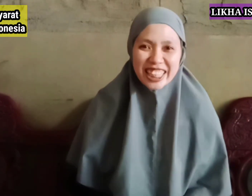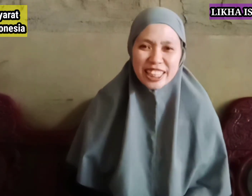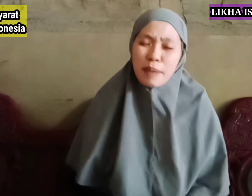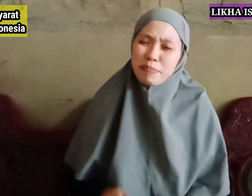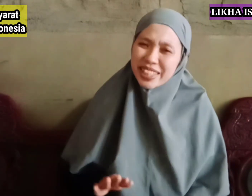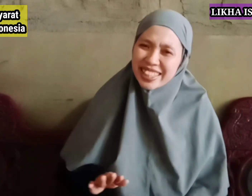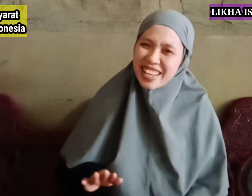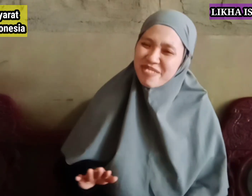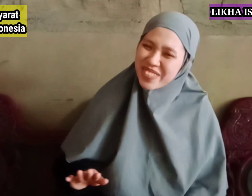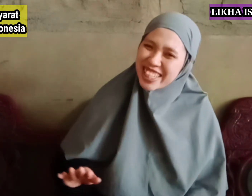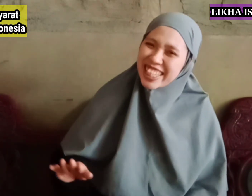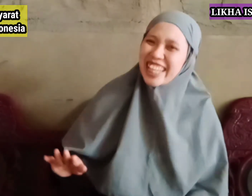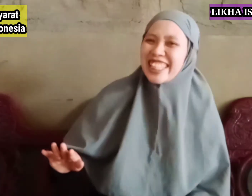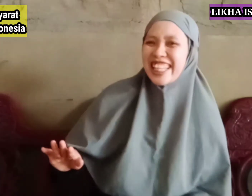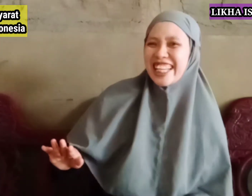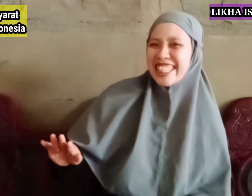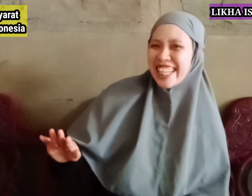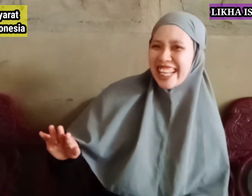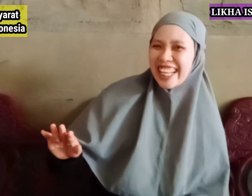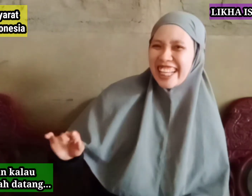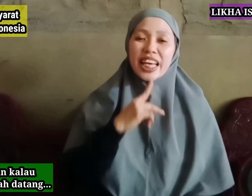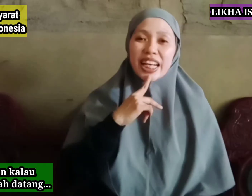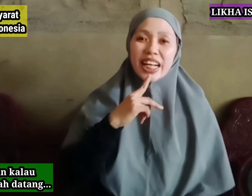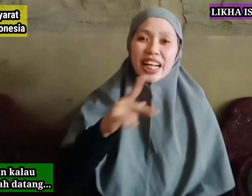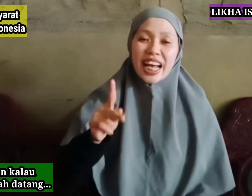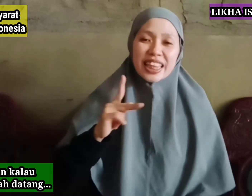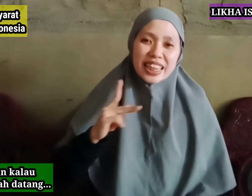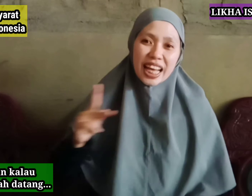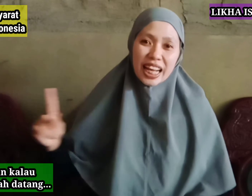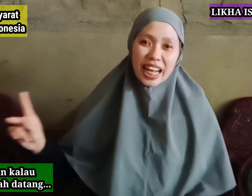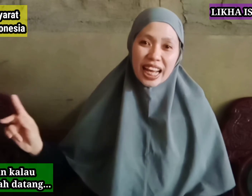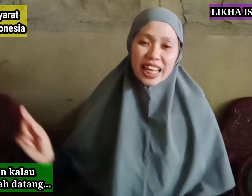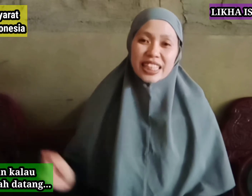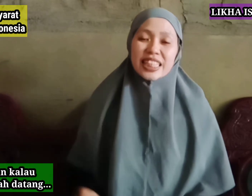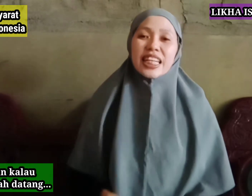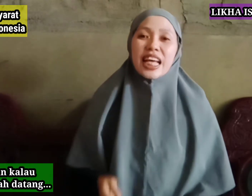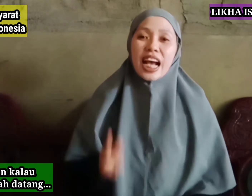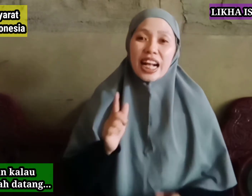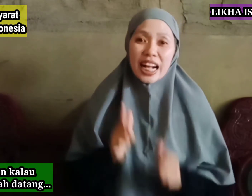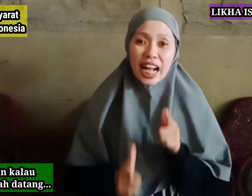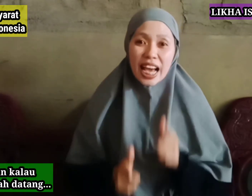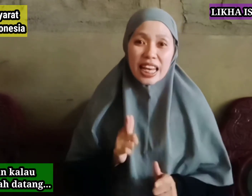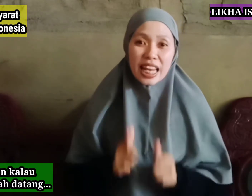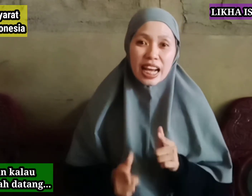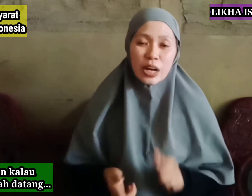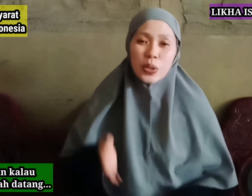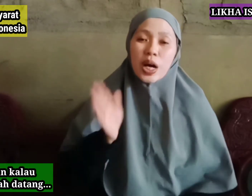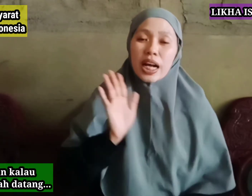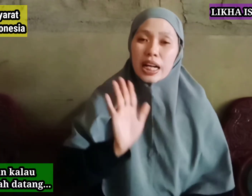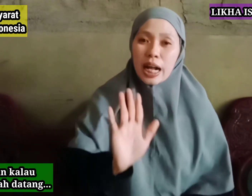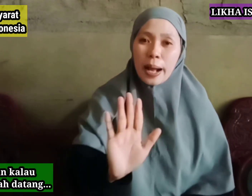mengisyaratkannya pelan-pelan saja. Katakan kalau